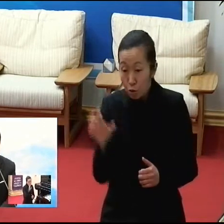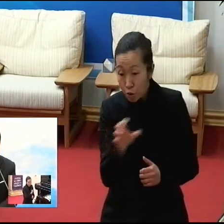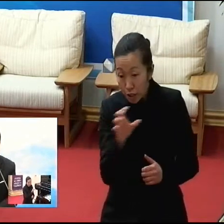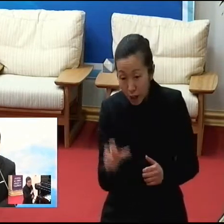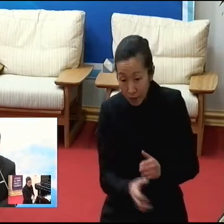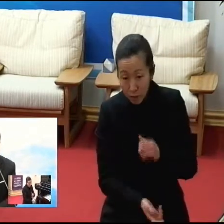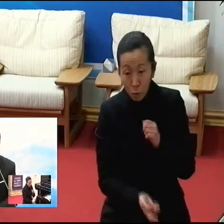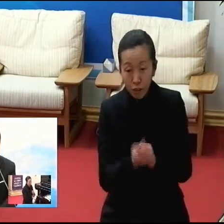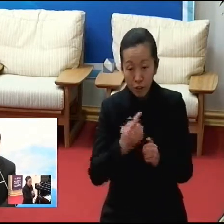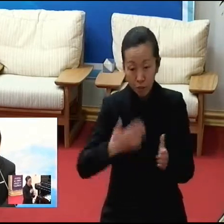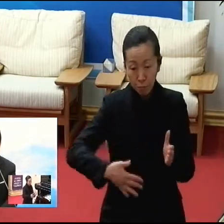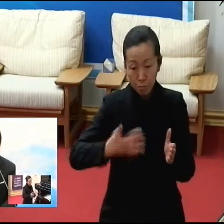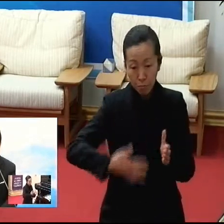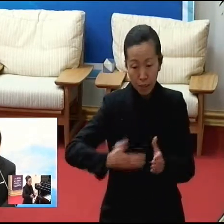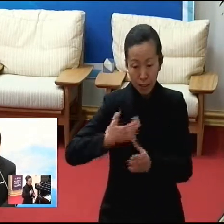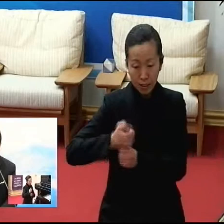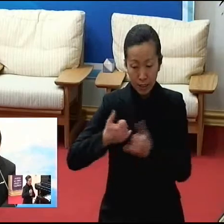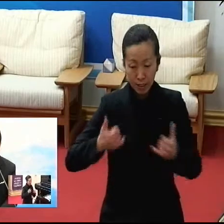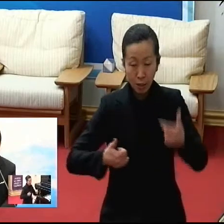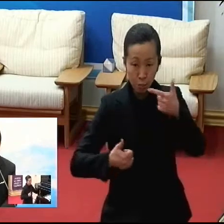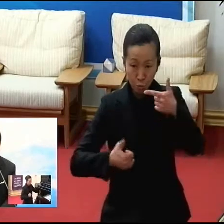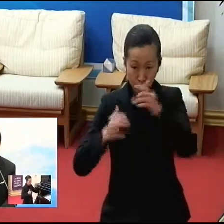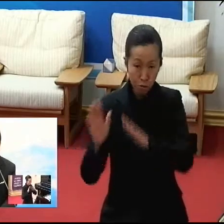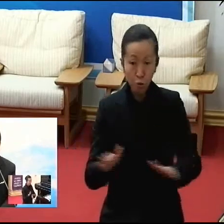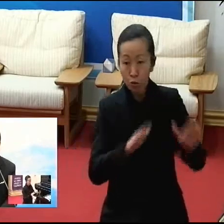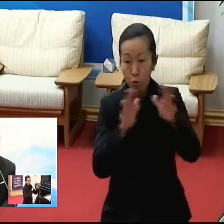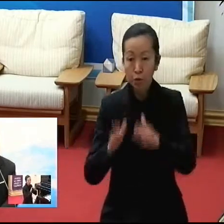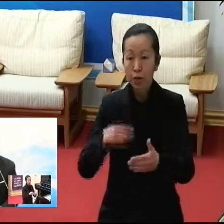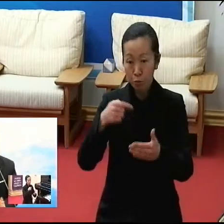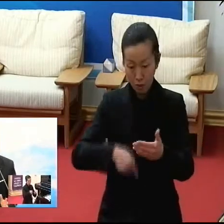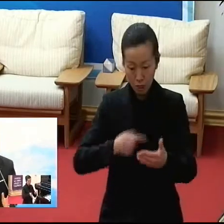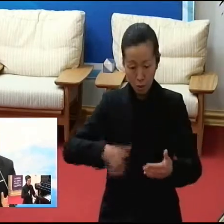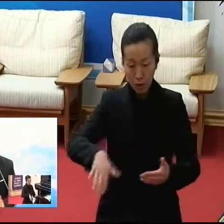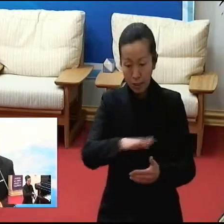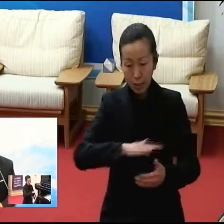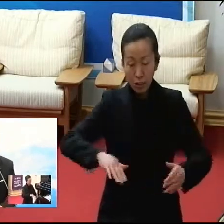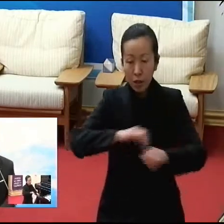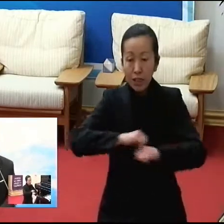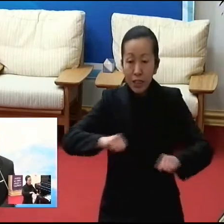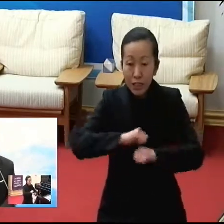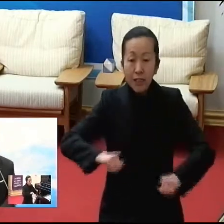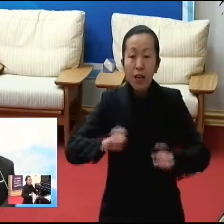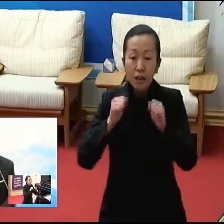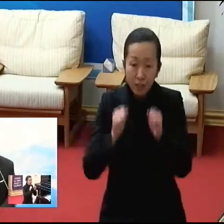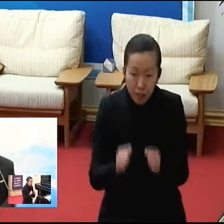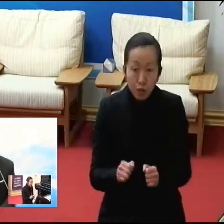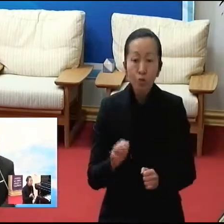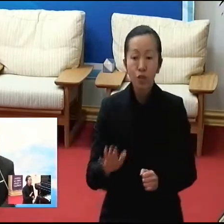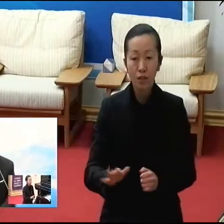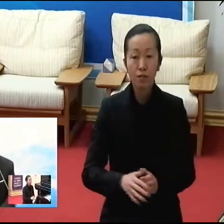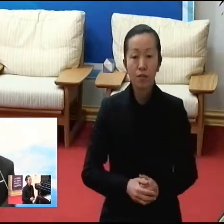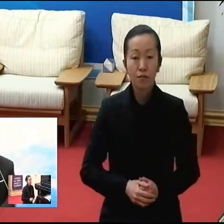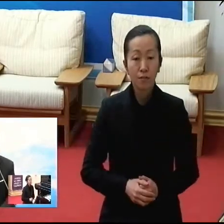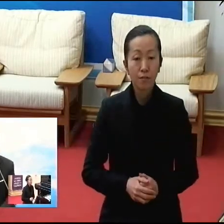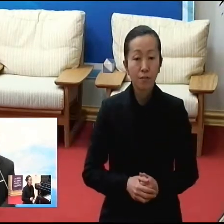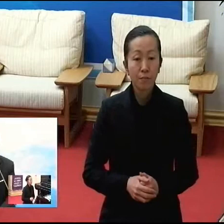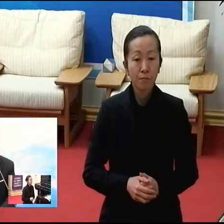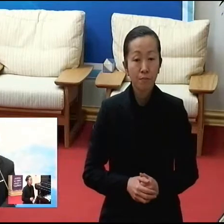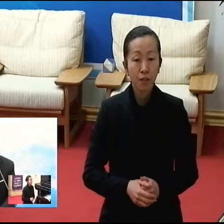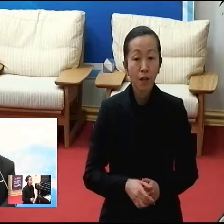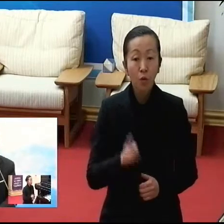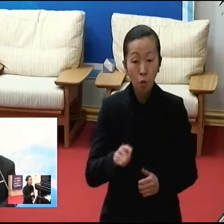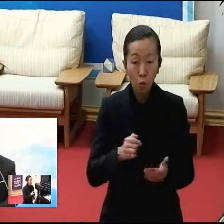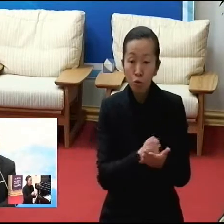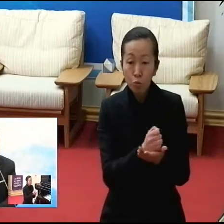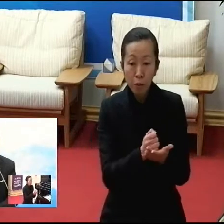る、未信者無知の状態の中で我々人間が暮らしています。 자, 이 운명을 단번에 바꾸는 것이 바로 하나님을 만나는 길입니다.